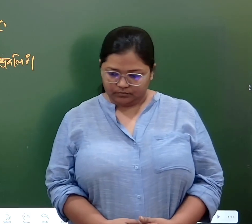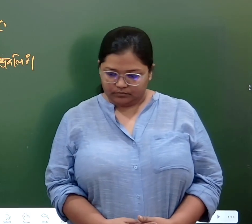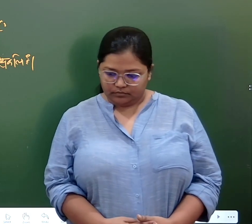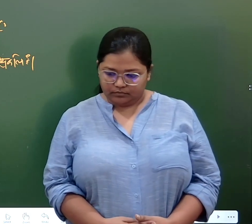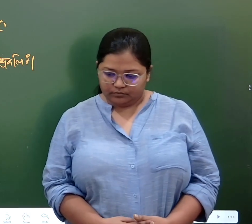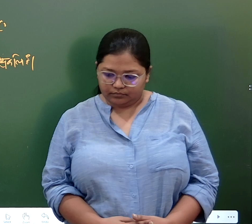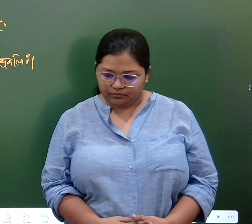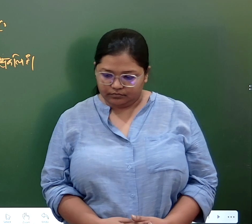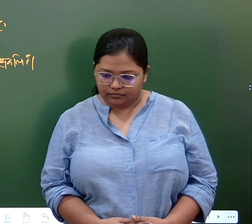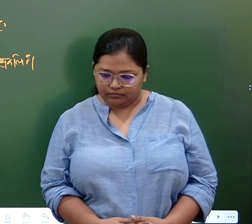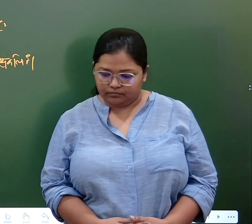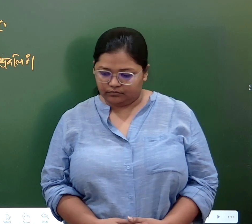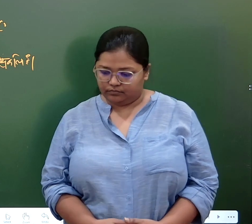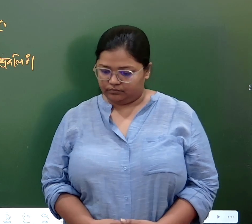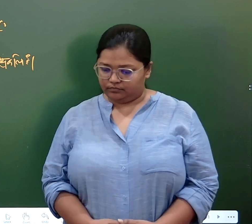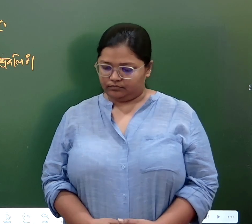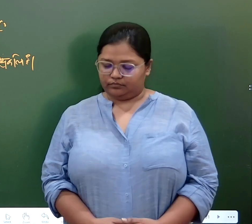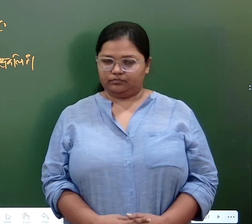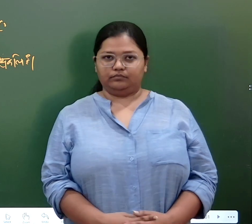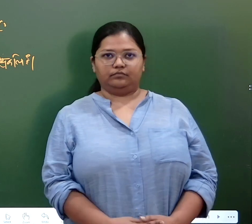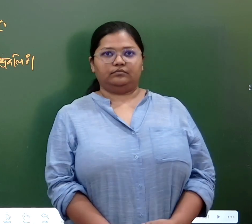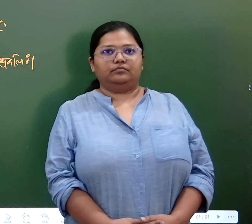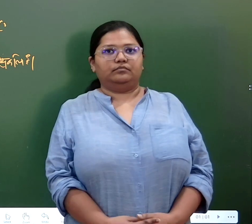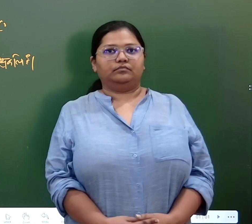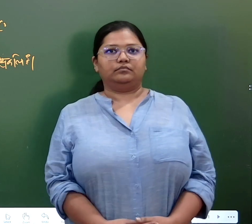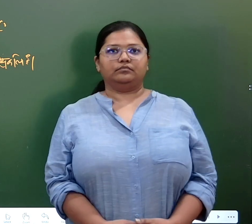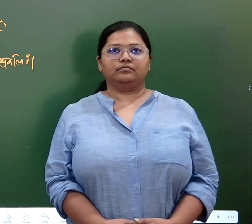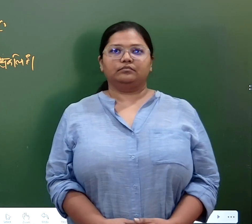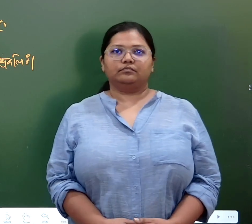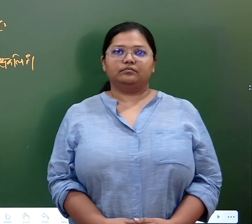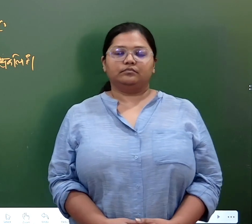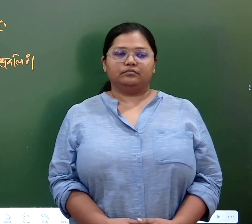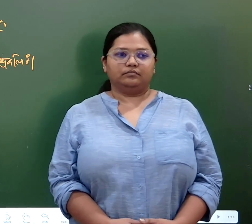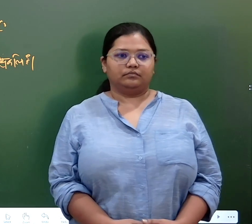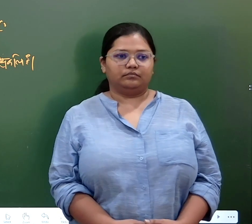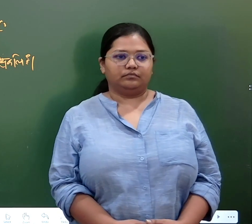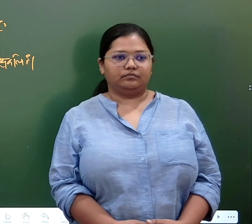एक नाथ, इनकी रचना लिखो भावार्थ नारायण,